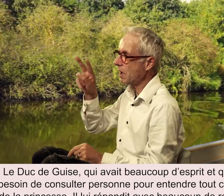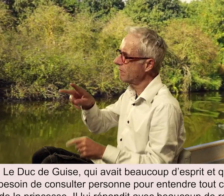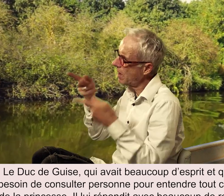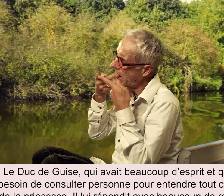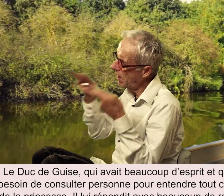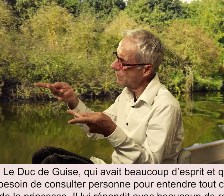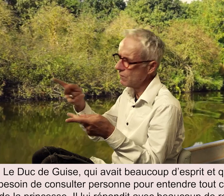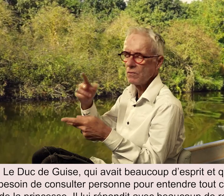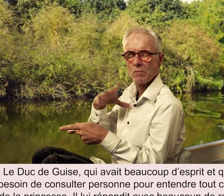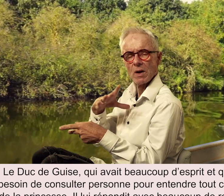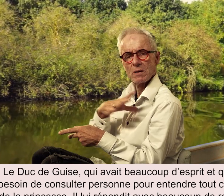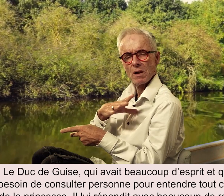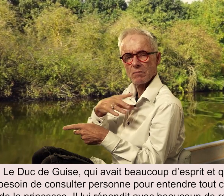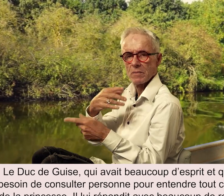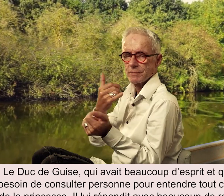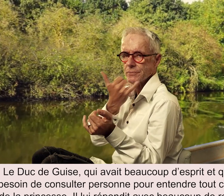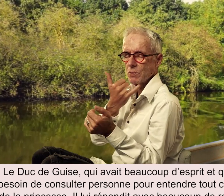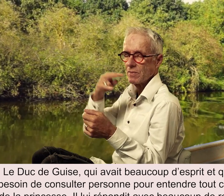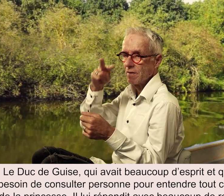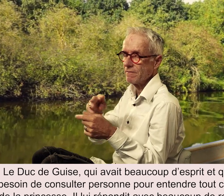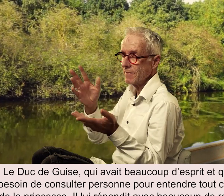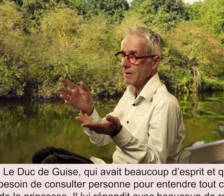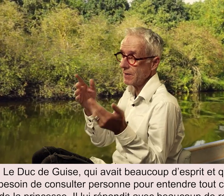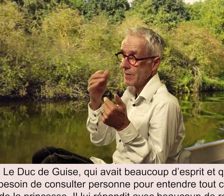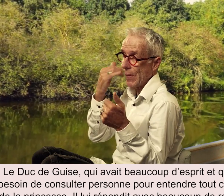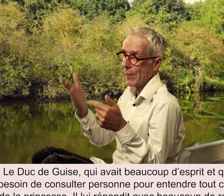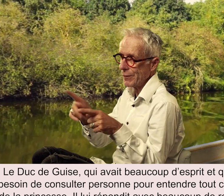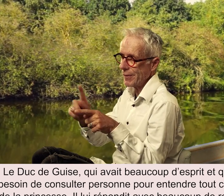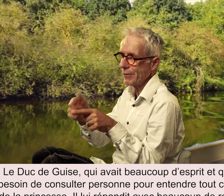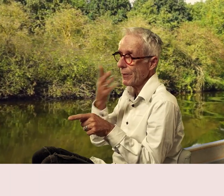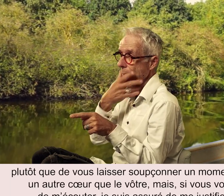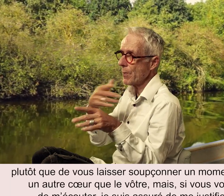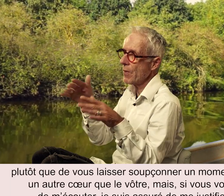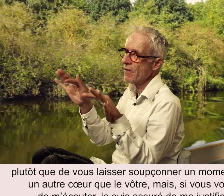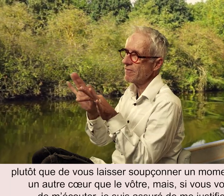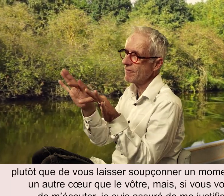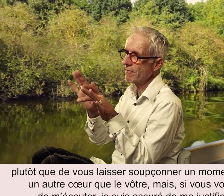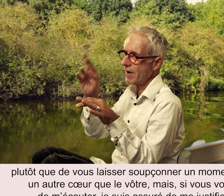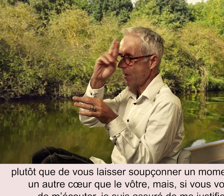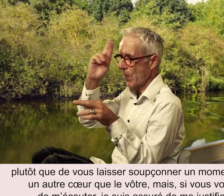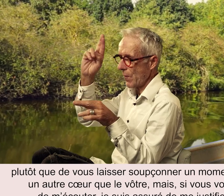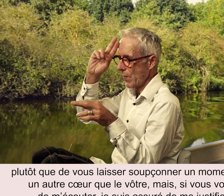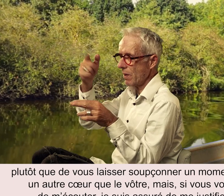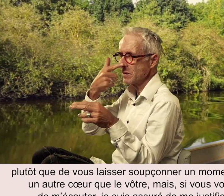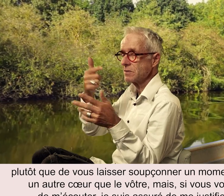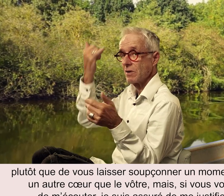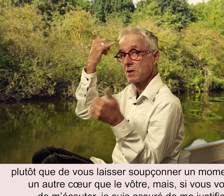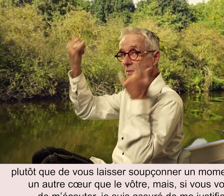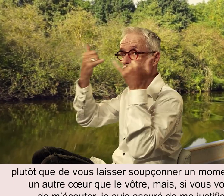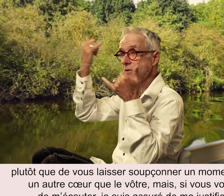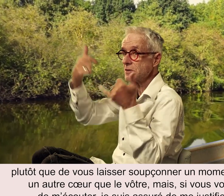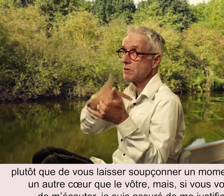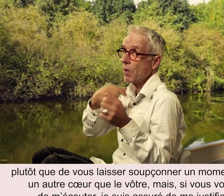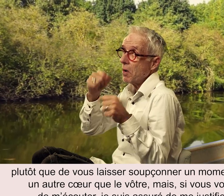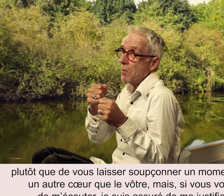madame, que j'ai eu tort de ne pas mépriser l'honneur d'être beau-frère de mon roi plutôt que de vous laisser soupçonner un moment que je